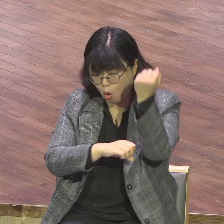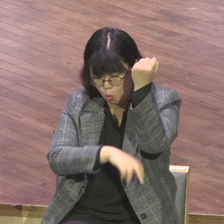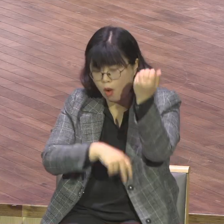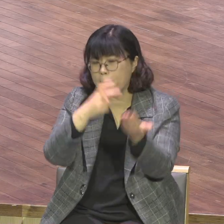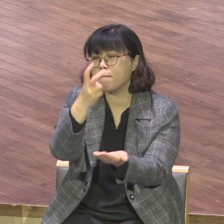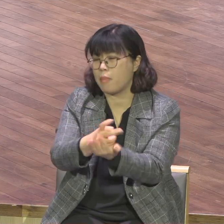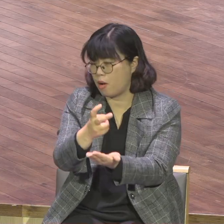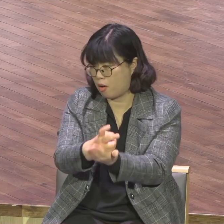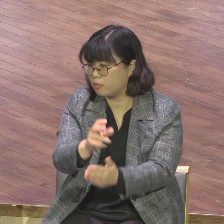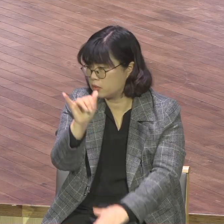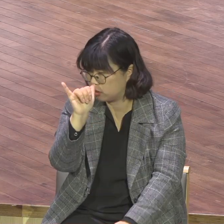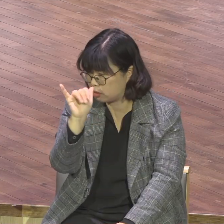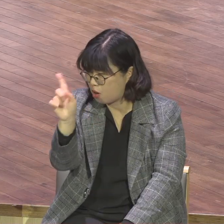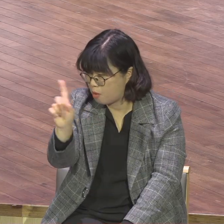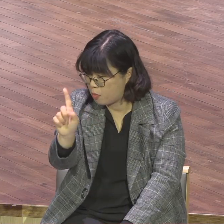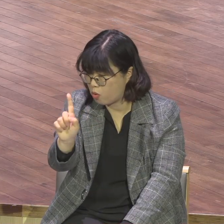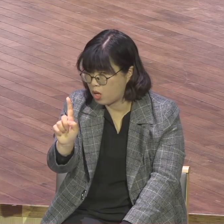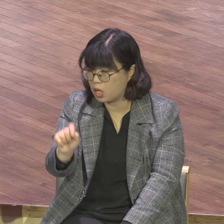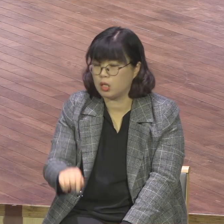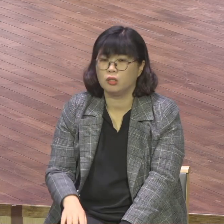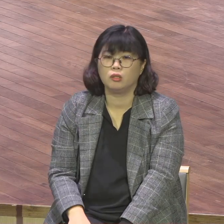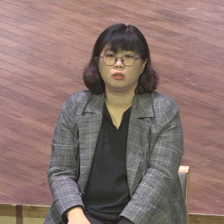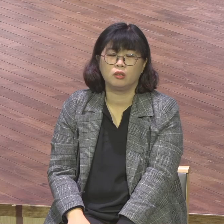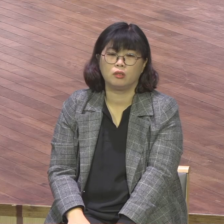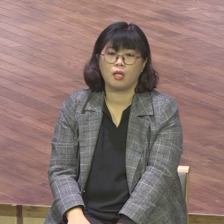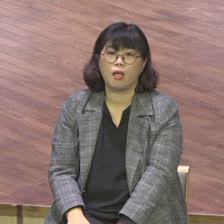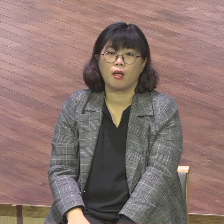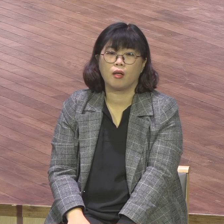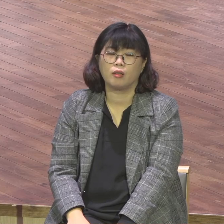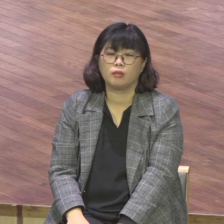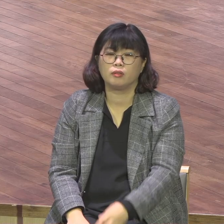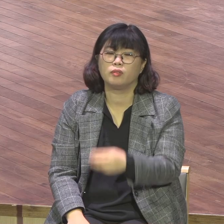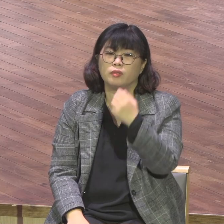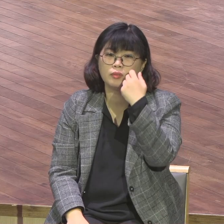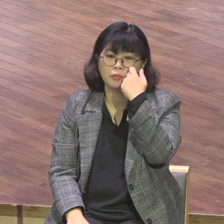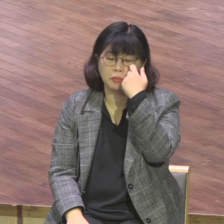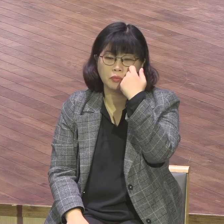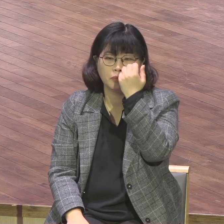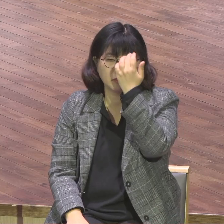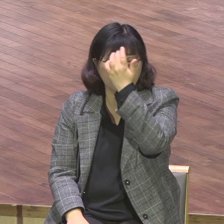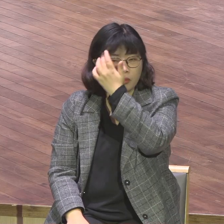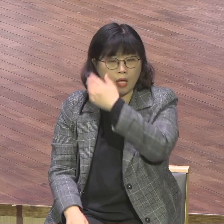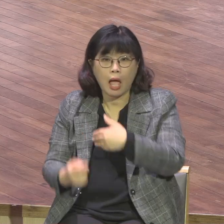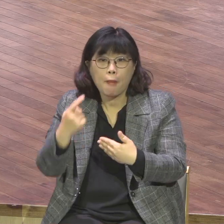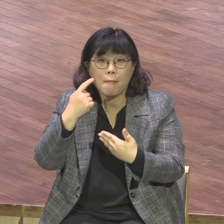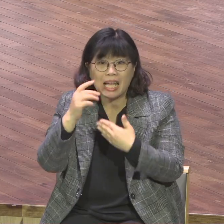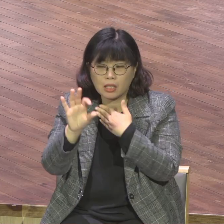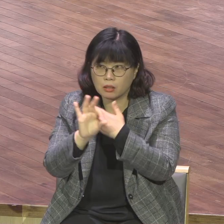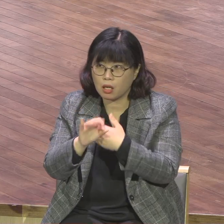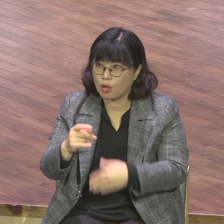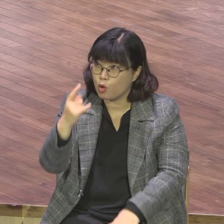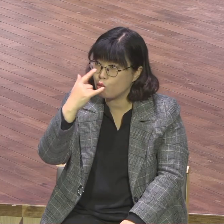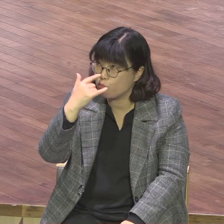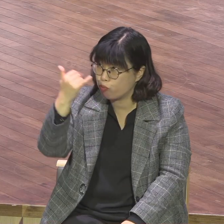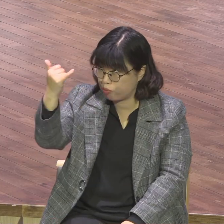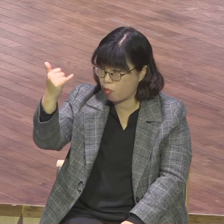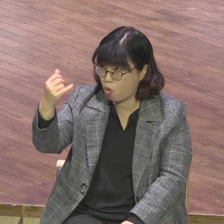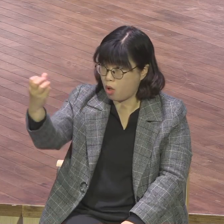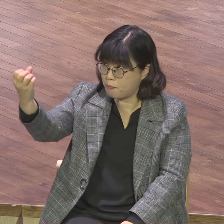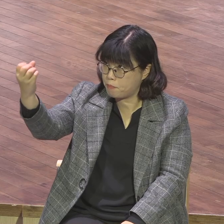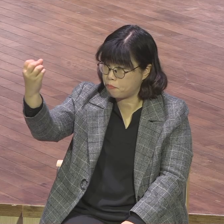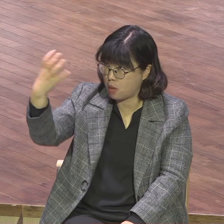만약 부모님에 대해서 이 부모님에 대한 순종이 하나님께서 하나님께